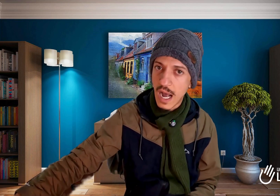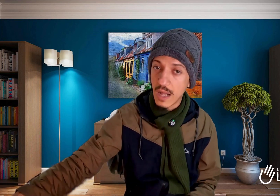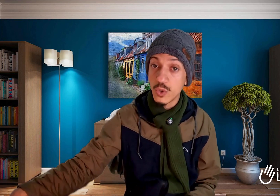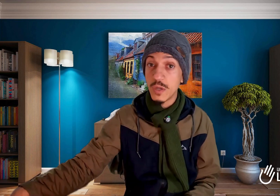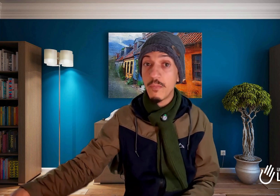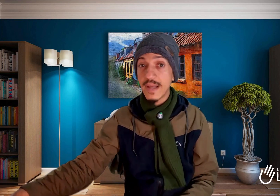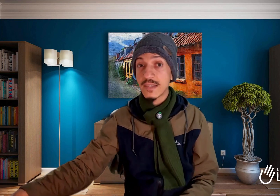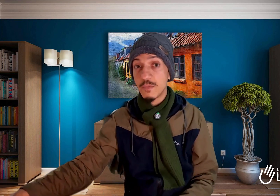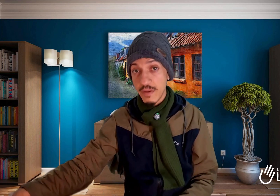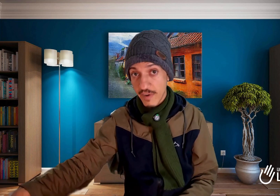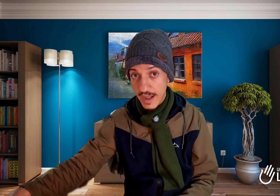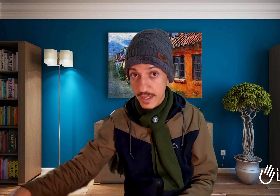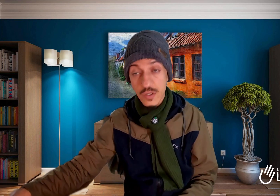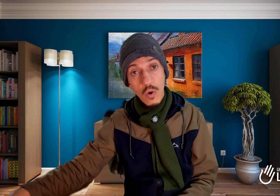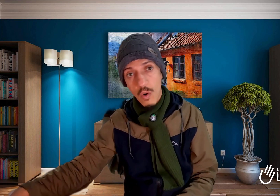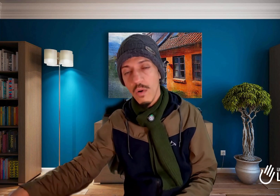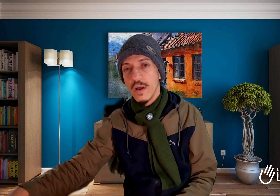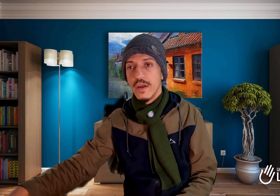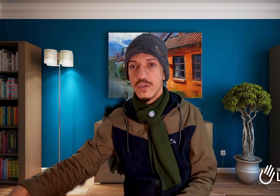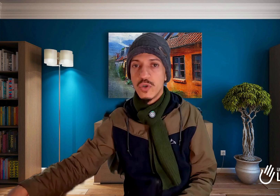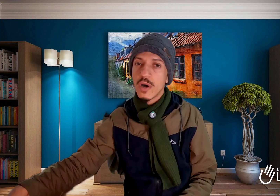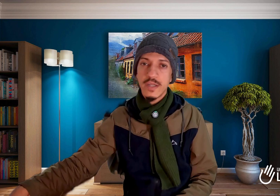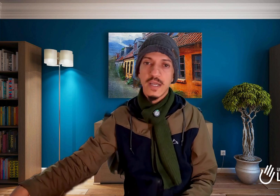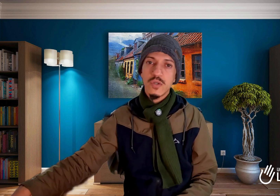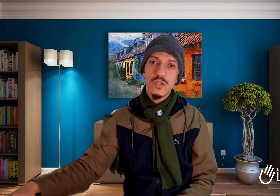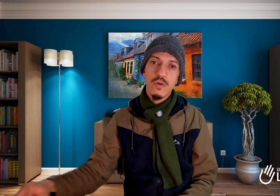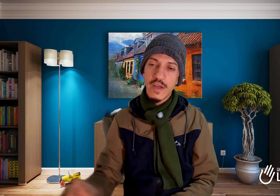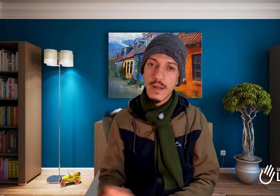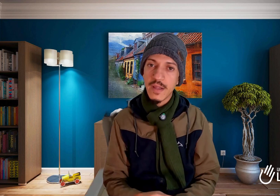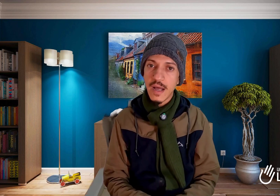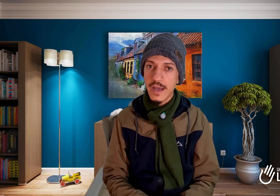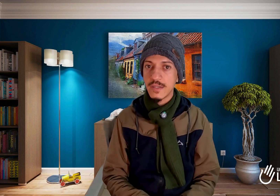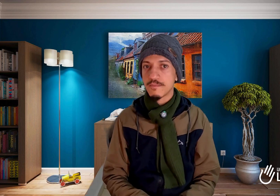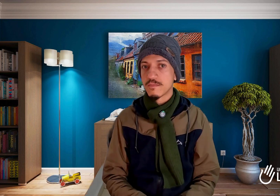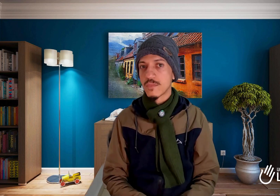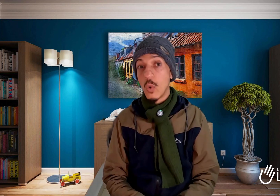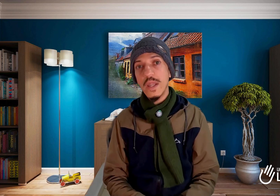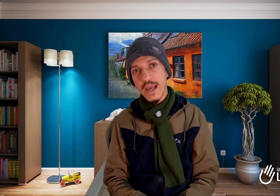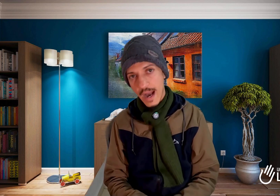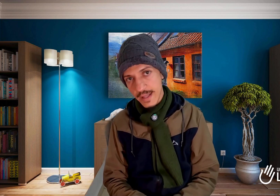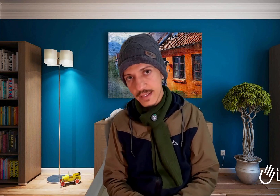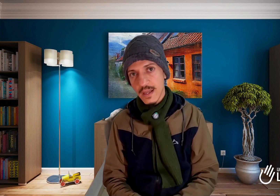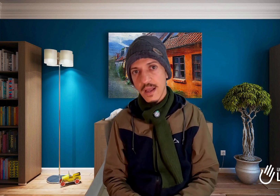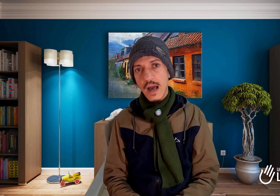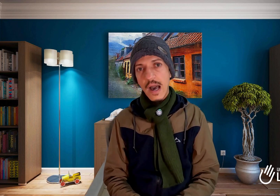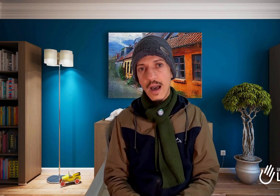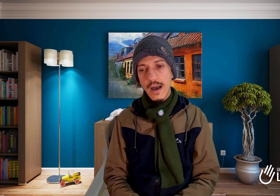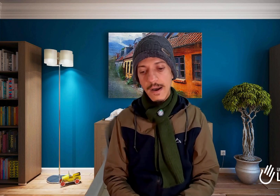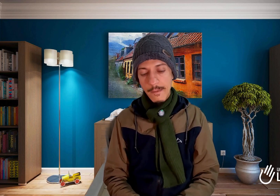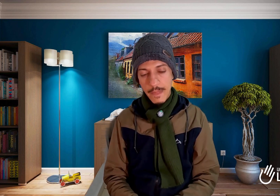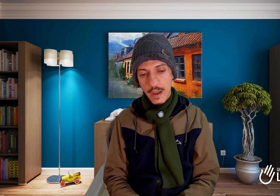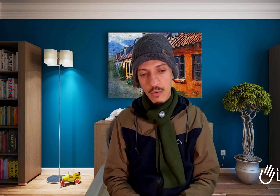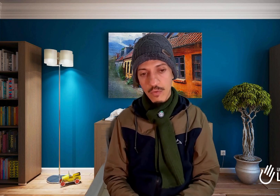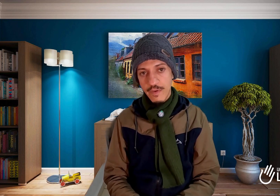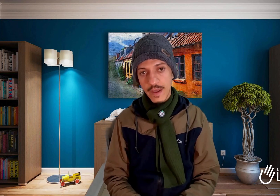de empresas privadas ou de organizações governamentais ou ligadas ao governo,